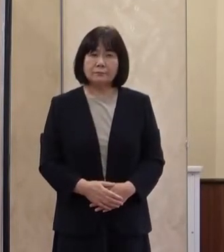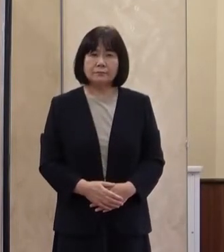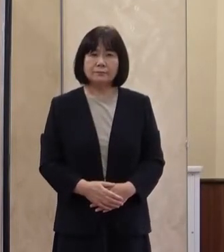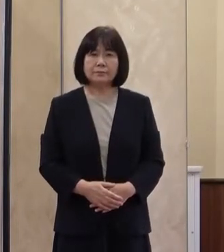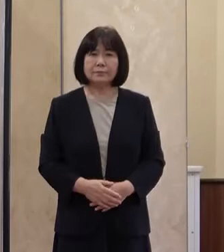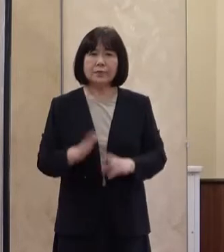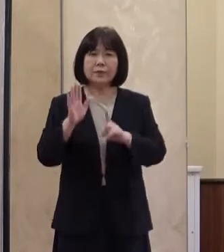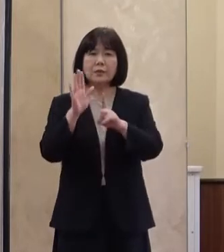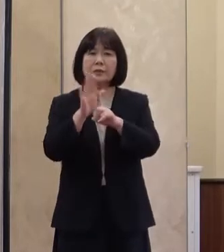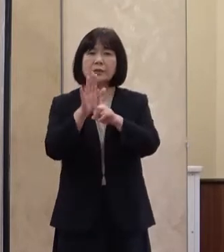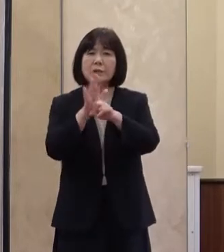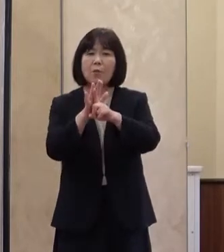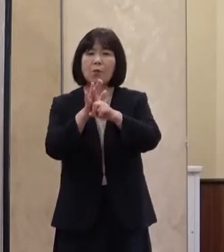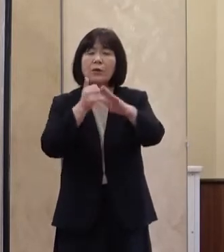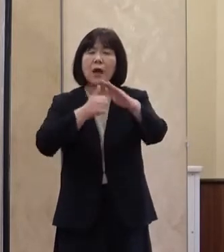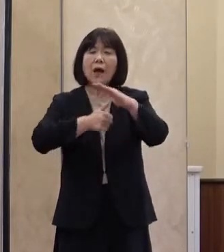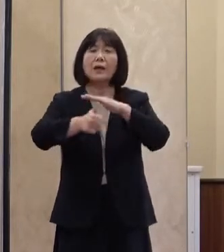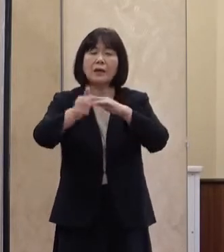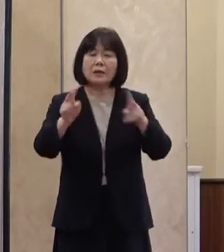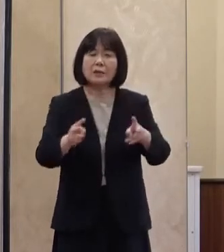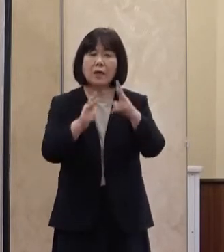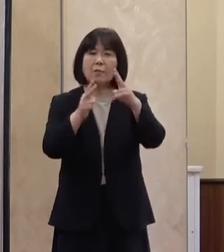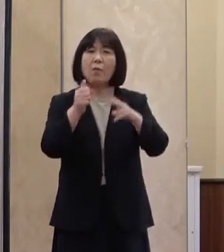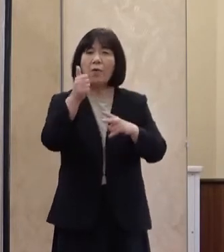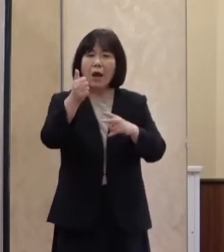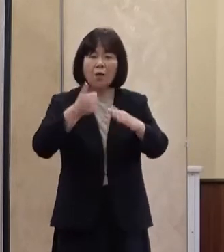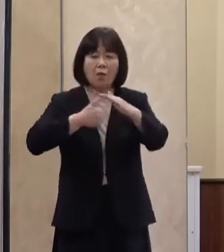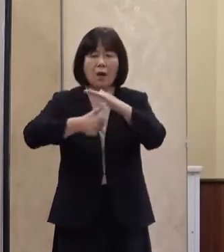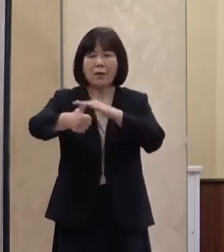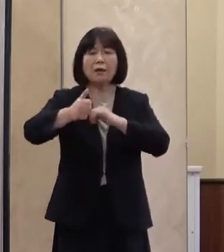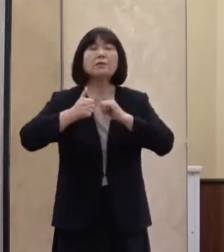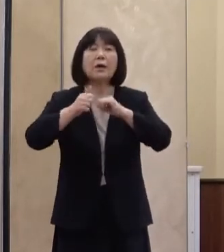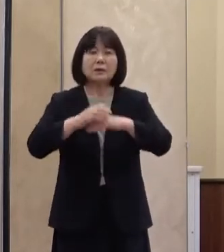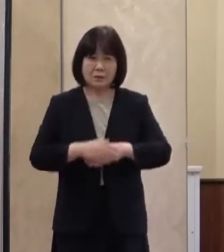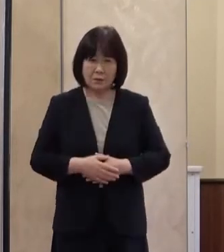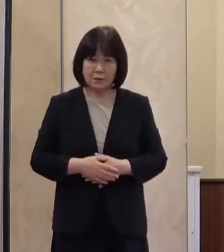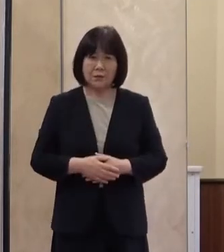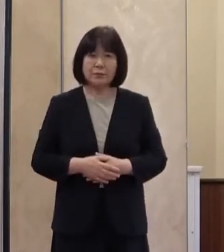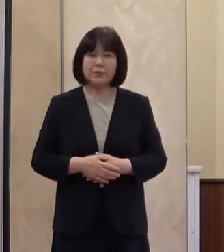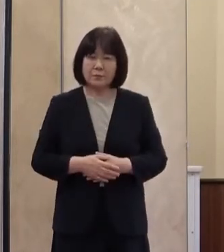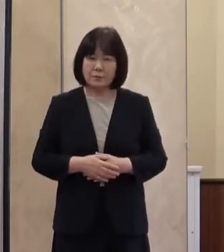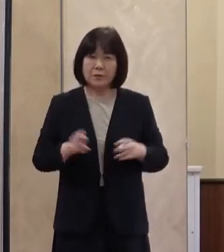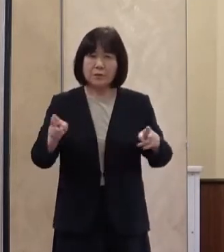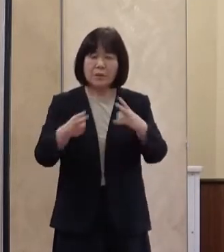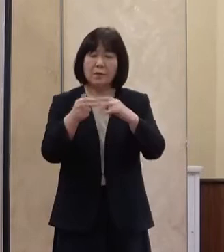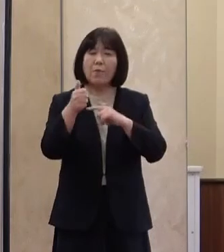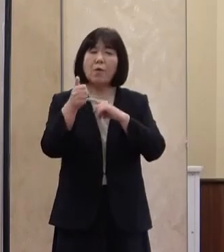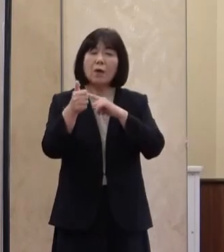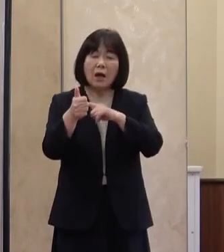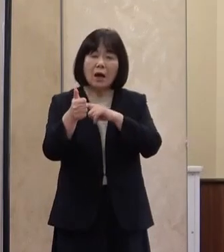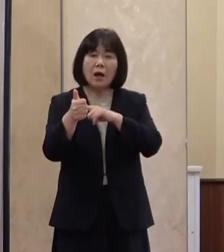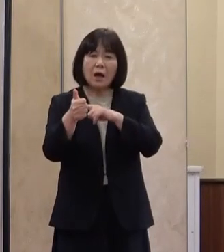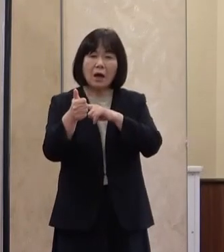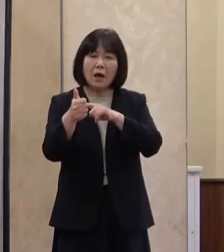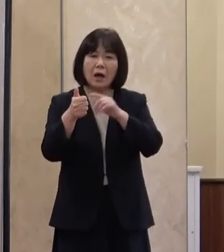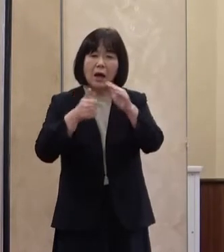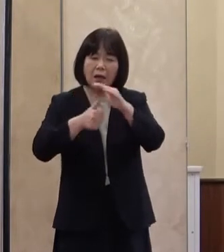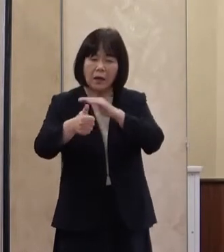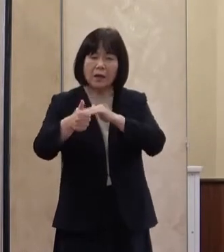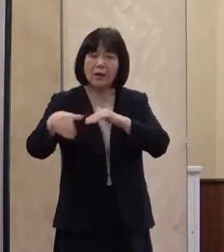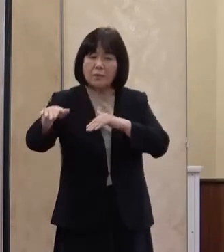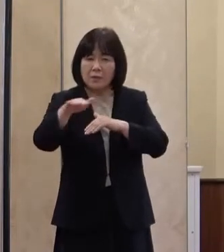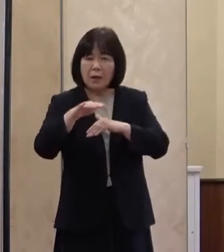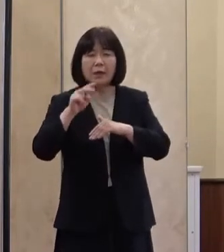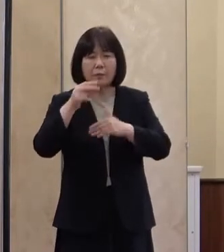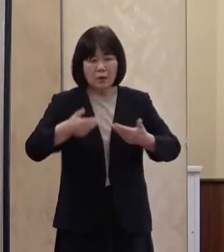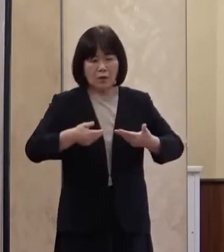サポーター派遣をしますんで、専門家を派遣しますから、そういった意味で、その専門家の皆さんから見ても